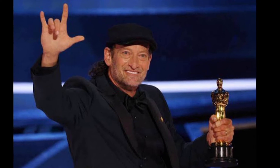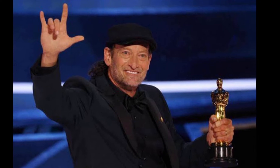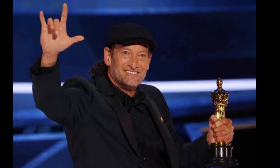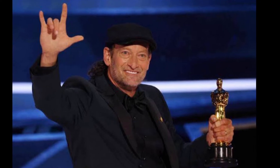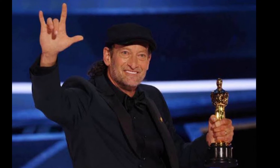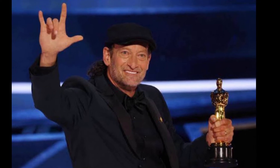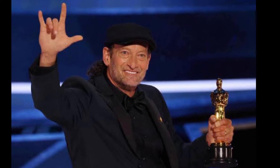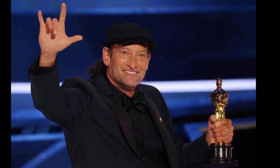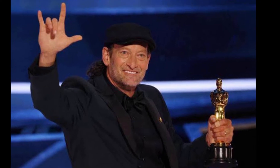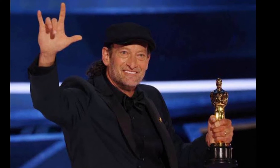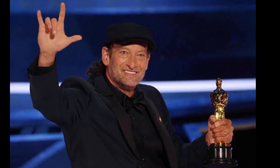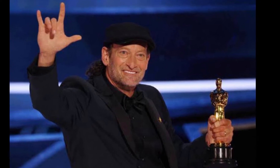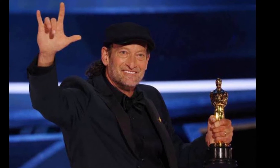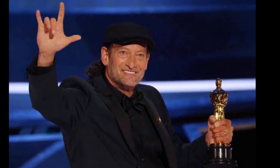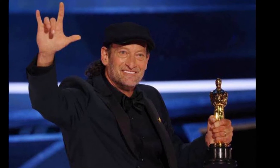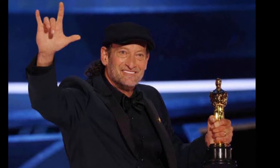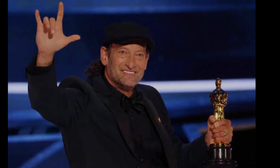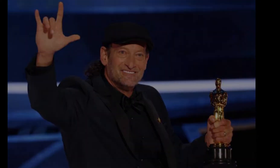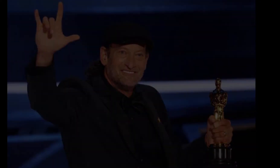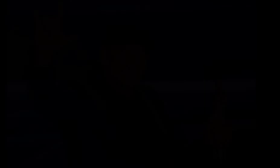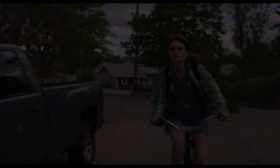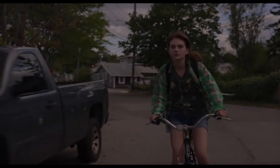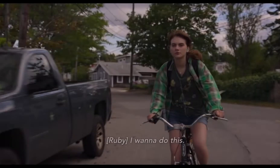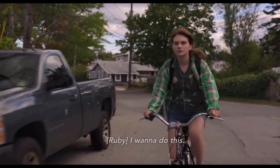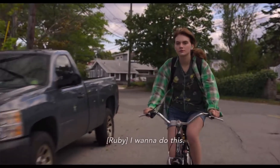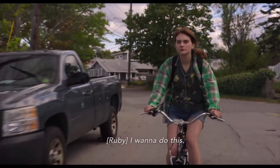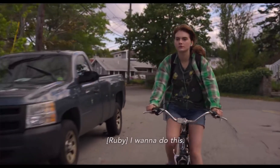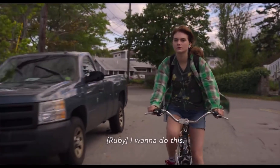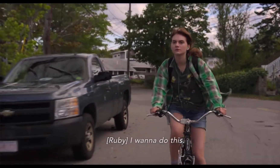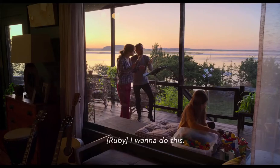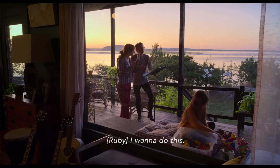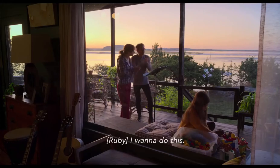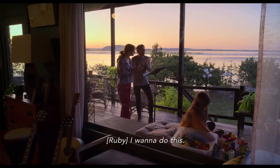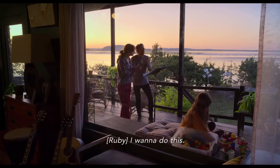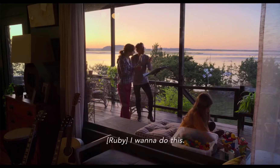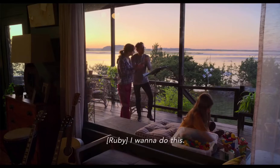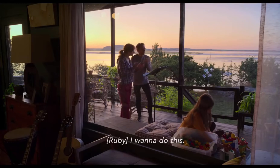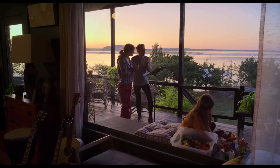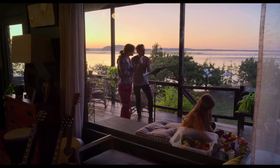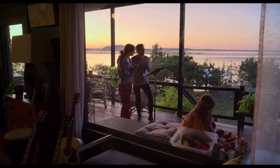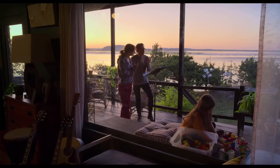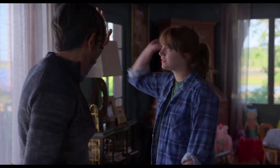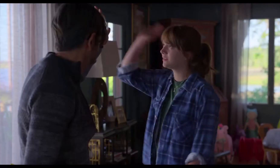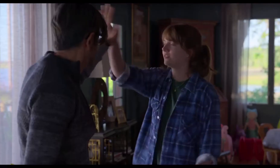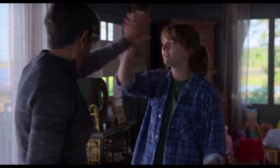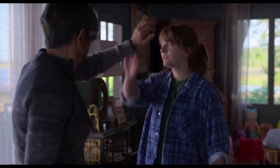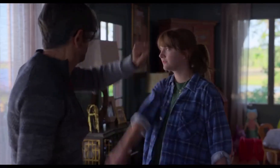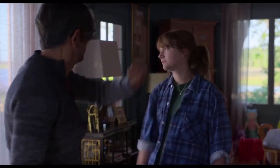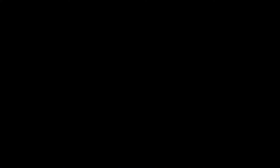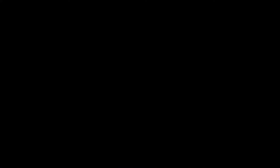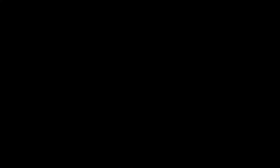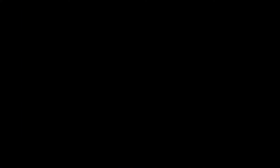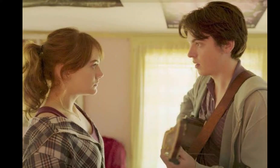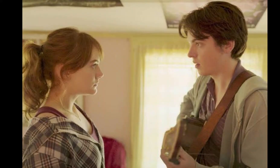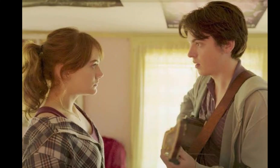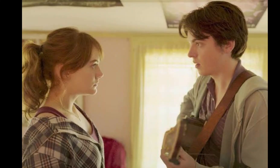sordo en ganarla. La cinta no era la favorita de la noche, teniendo solo 3 nominaciones, dio la